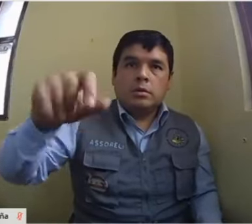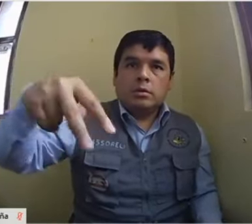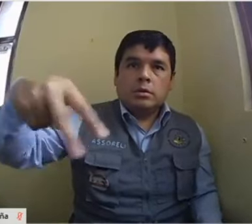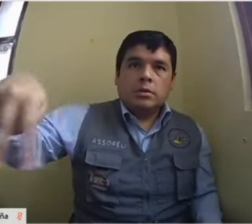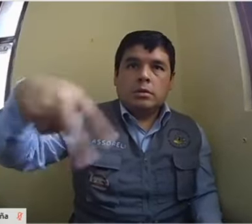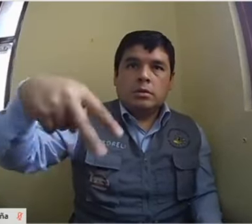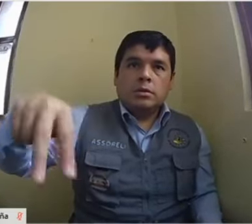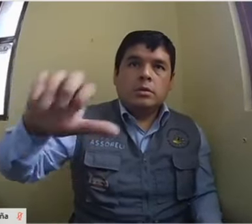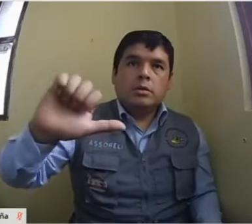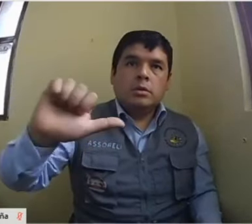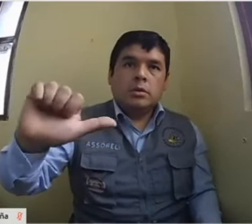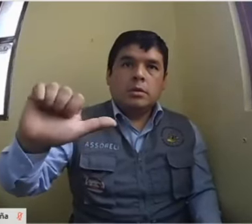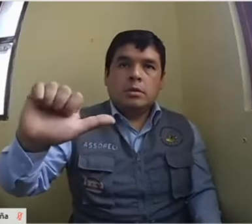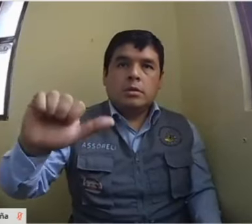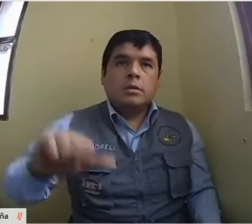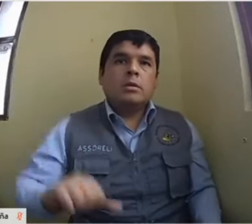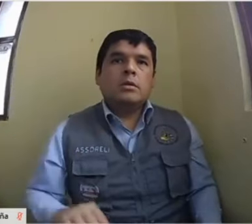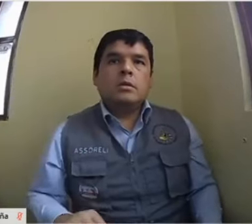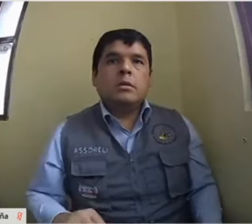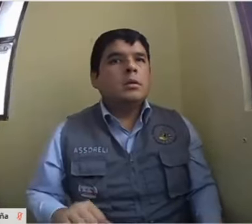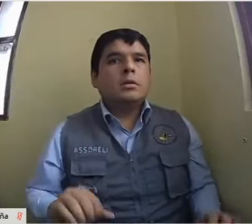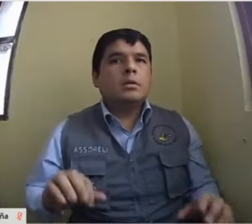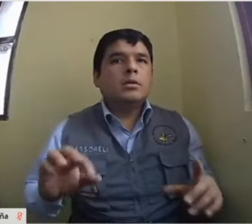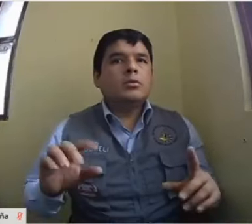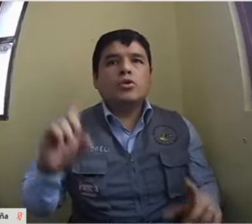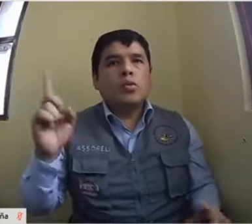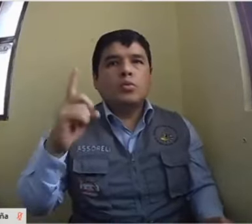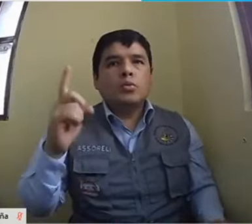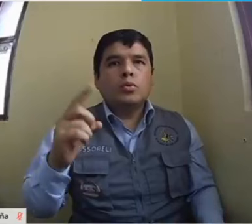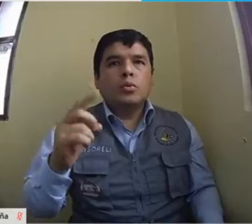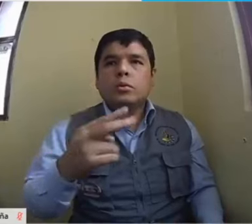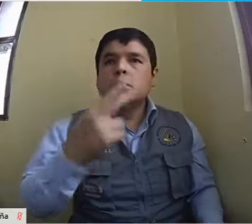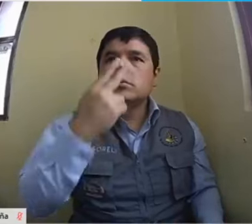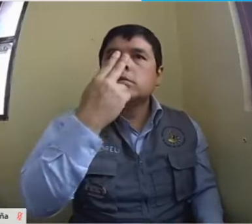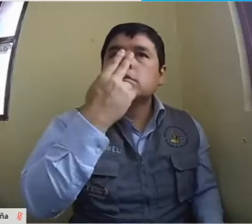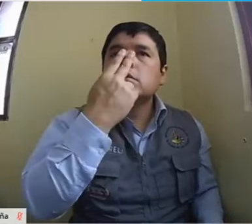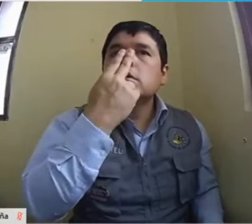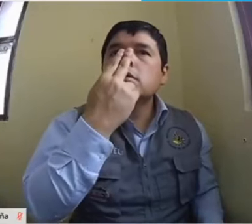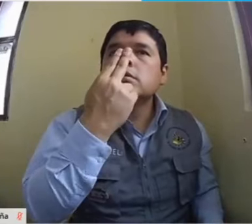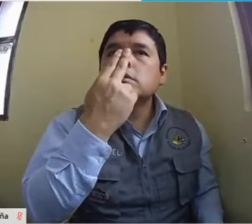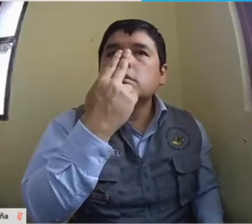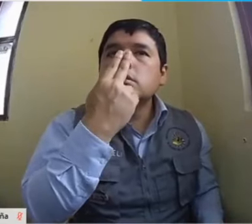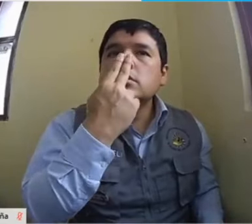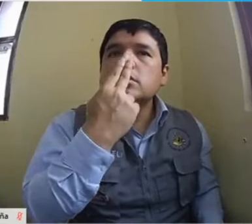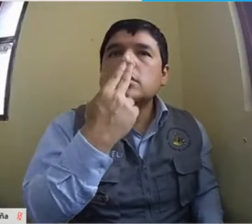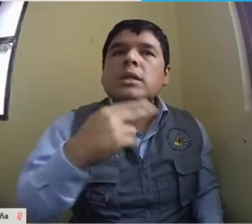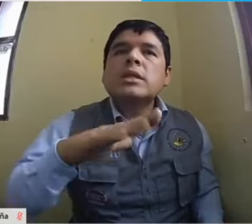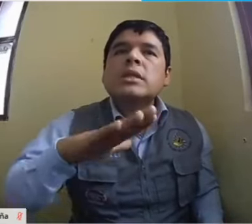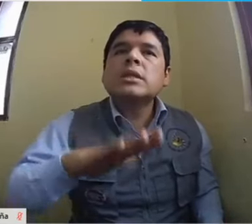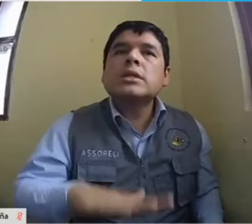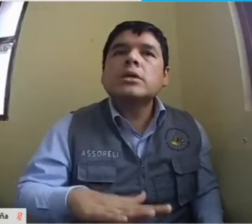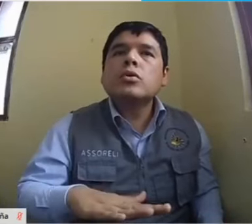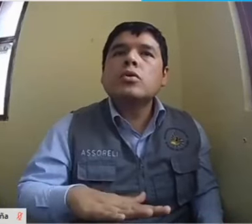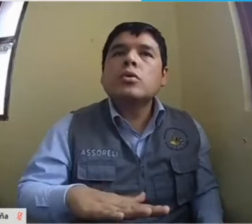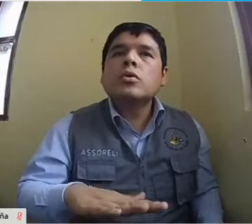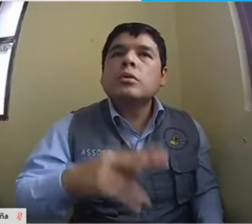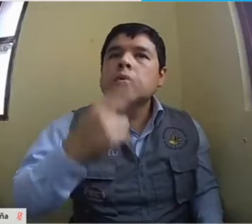Para niño, para niña, exacto, muy bien, Irina. No tiene género ahí, solamente es